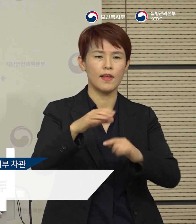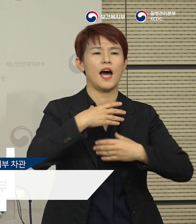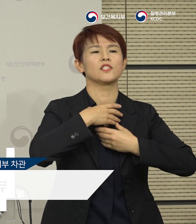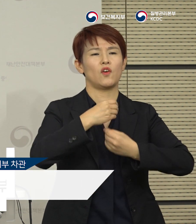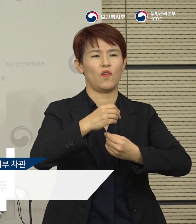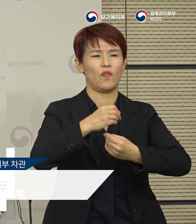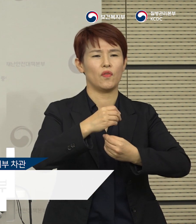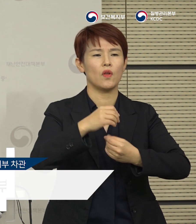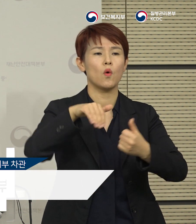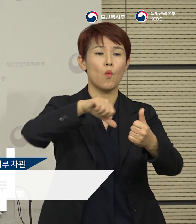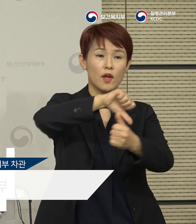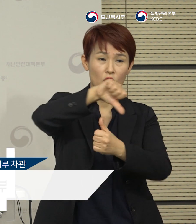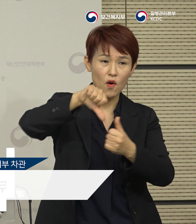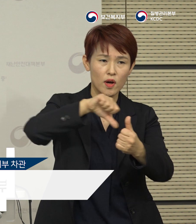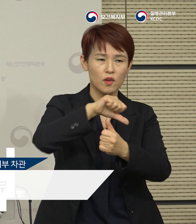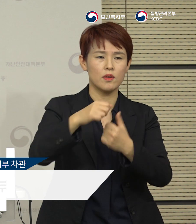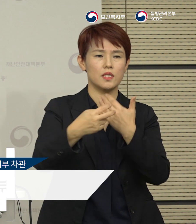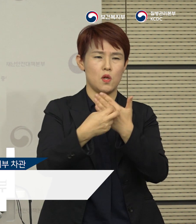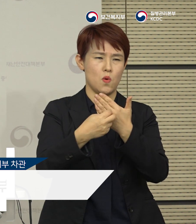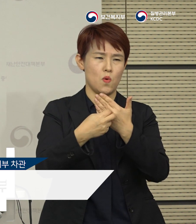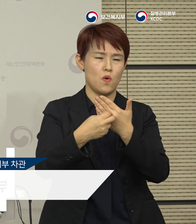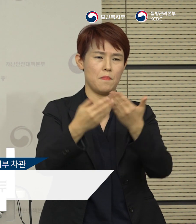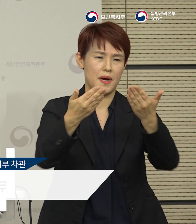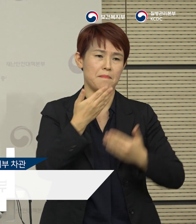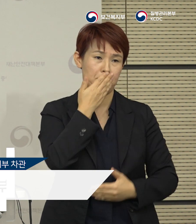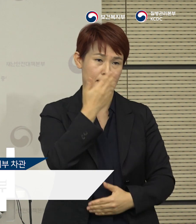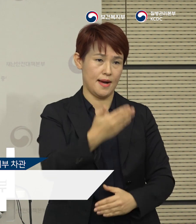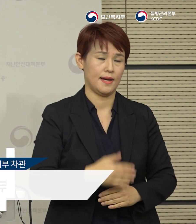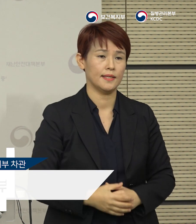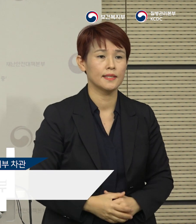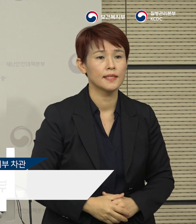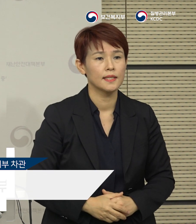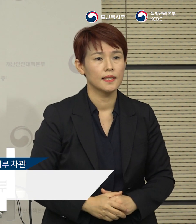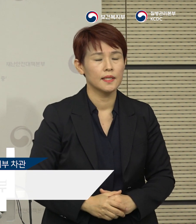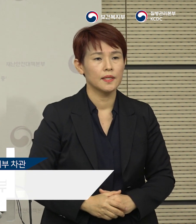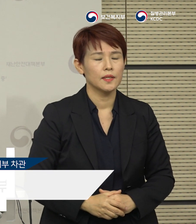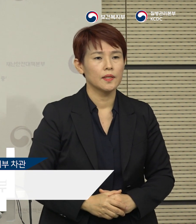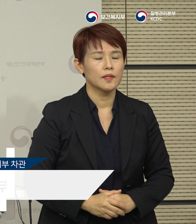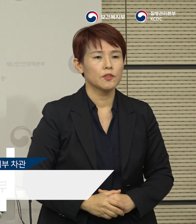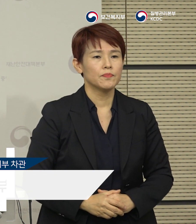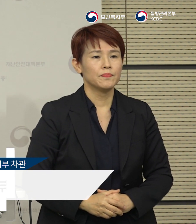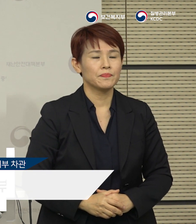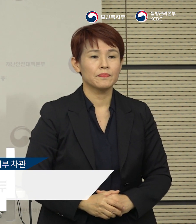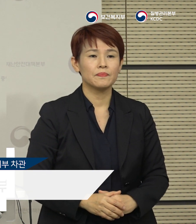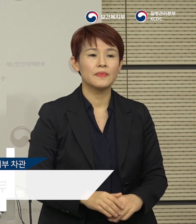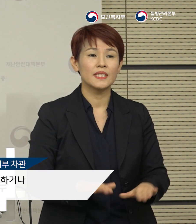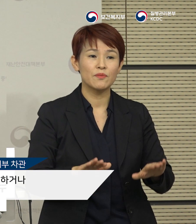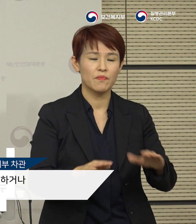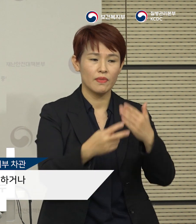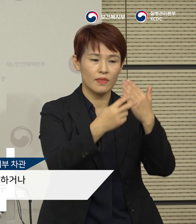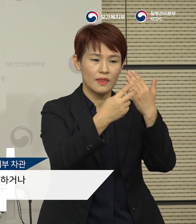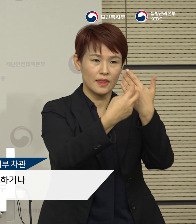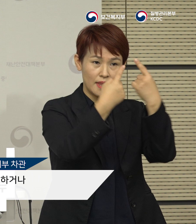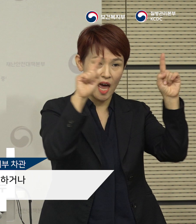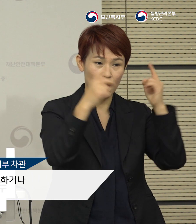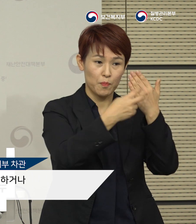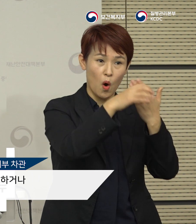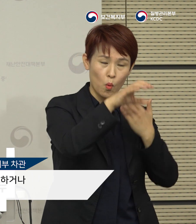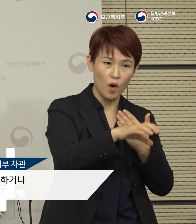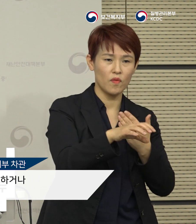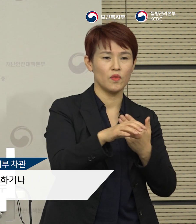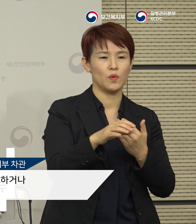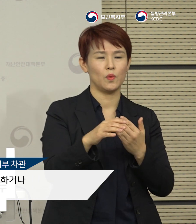보다 안전한 환경에서 진료를 하실 수 있을 것으로 기대합니다. 현재 대학병원,